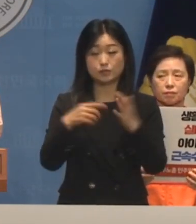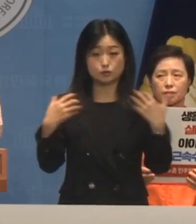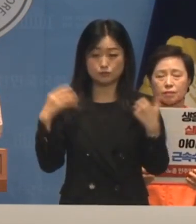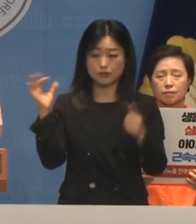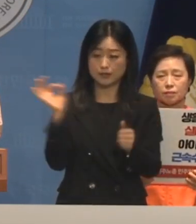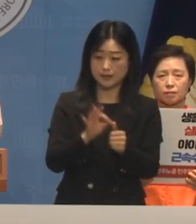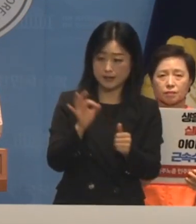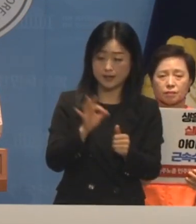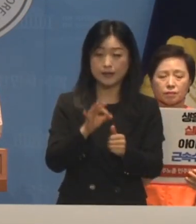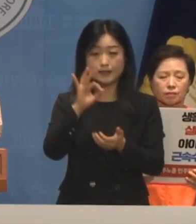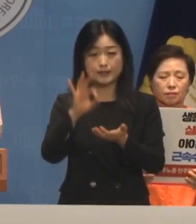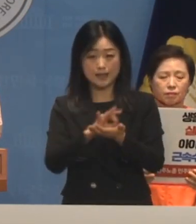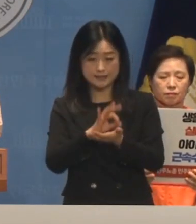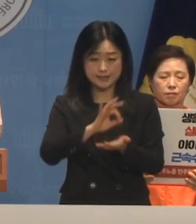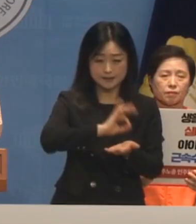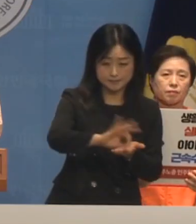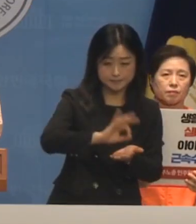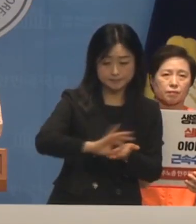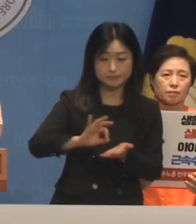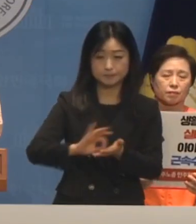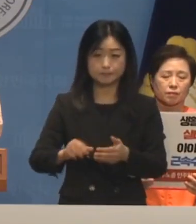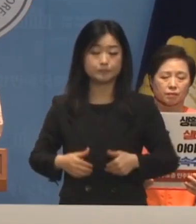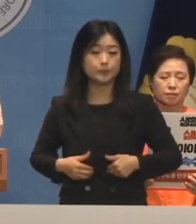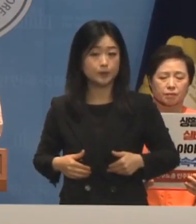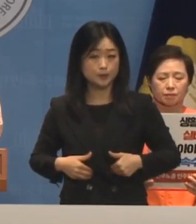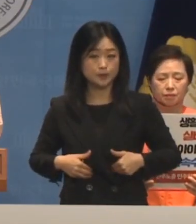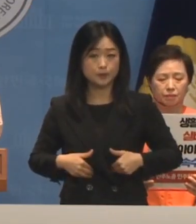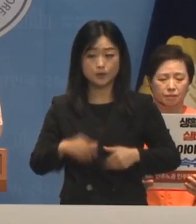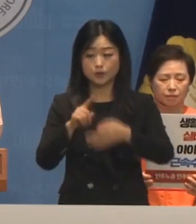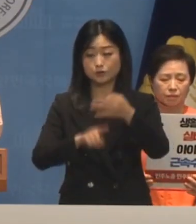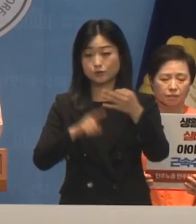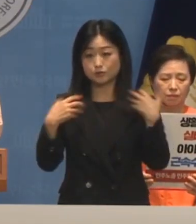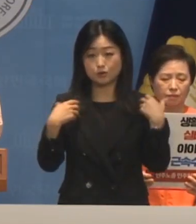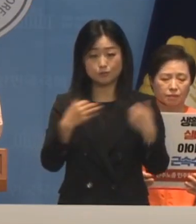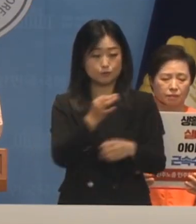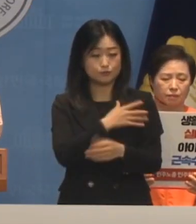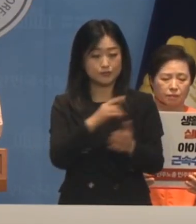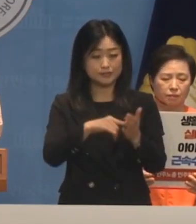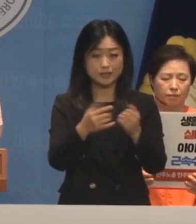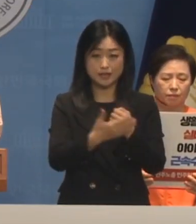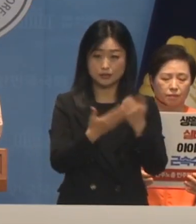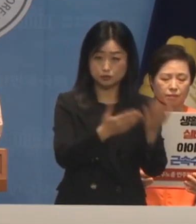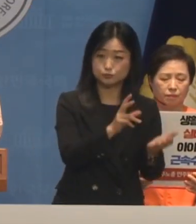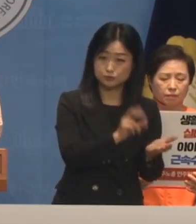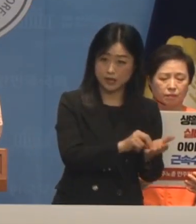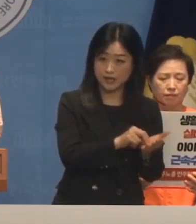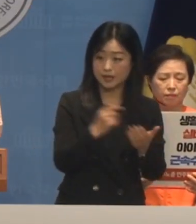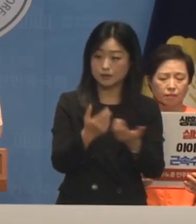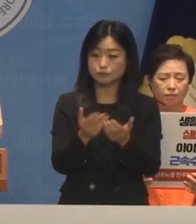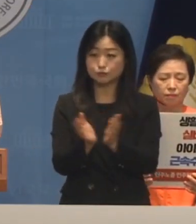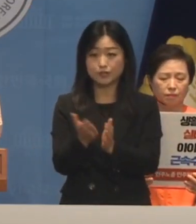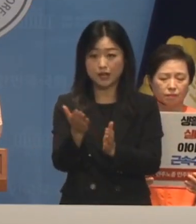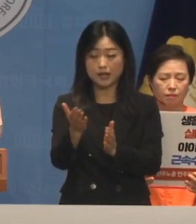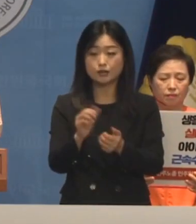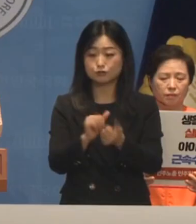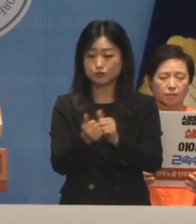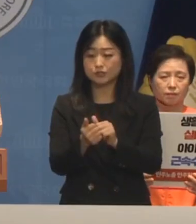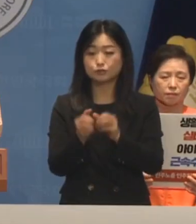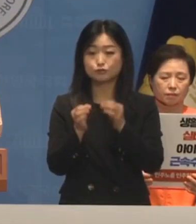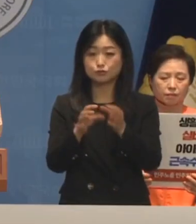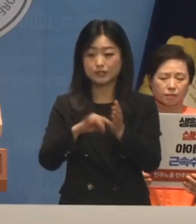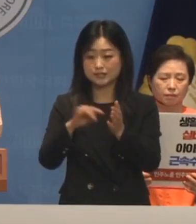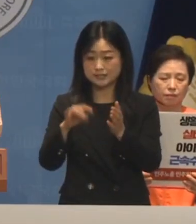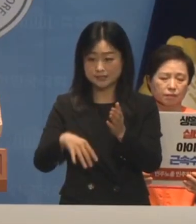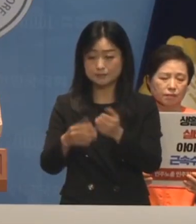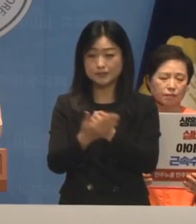적극 예산을 펼쳐야 합니다. 윤석열 정부의 부자 감세도 문제지만 민주당 또한 금투세 폐지 등 일부